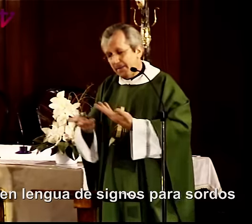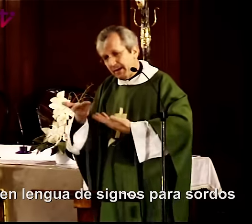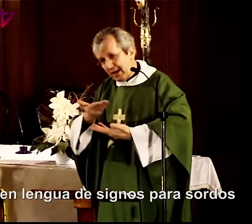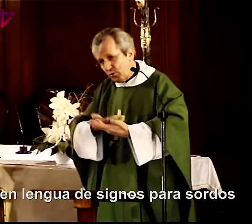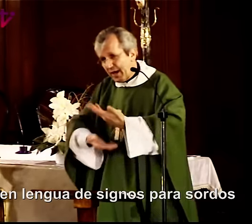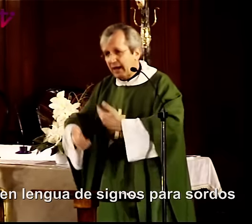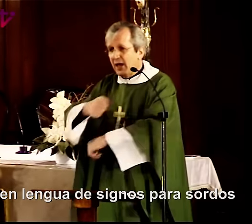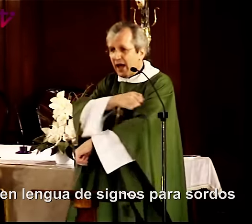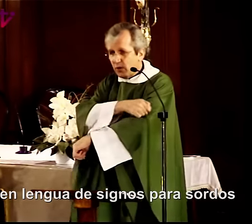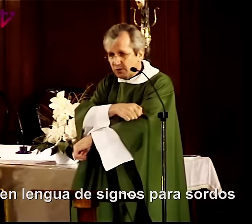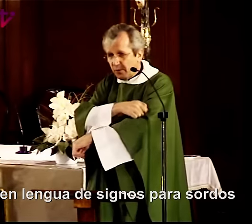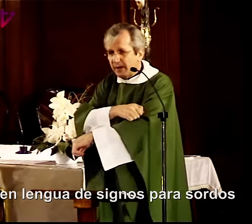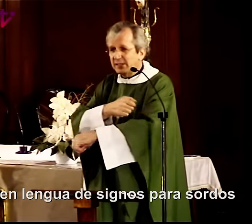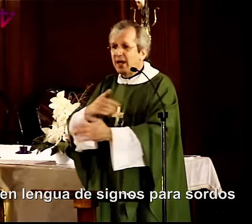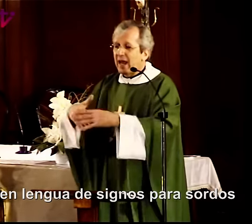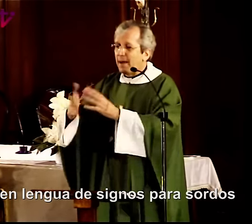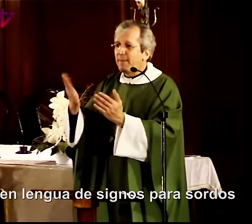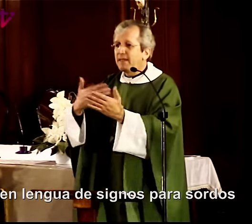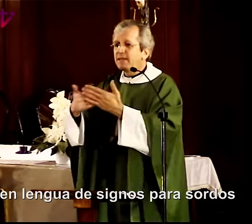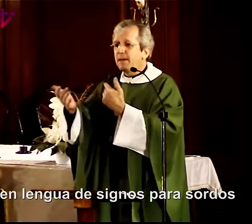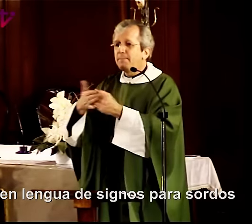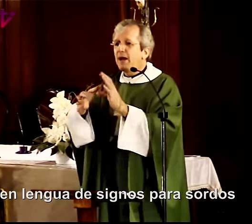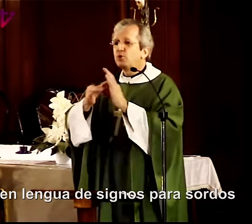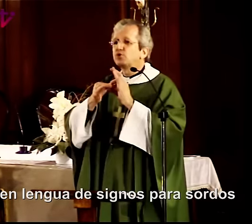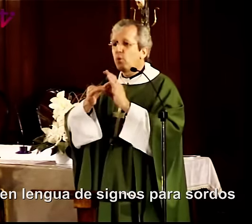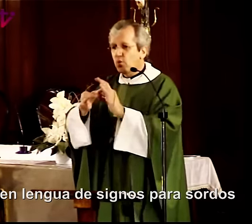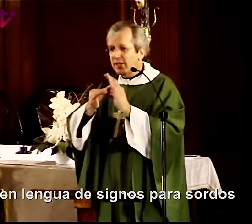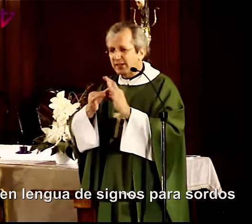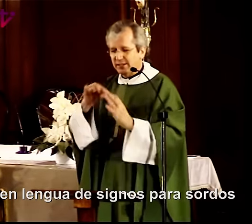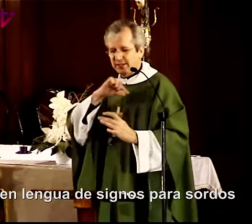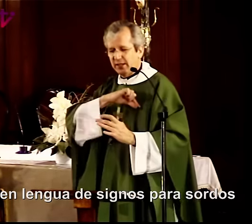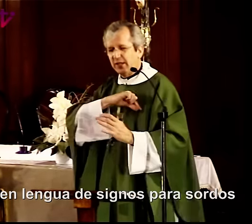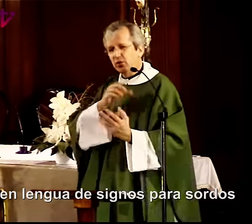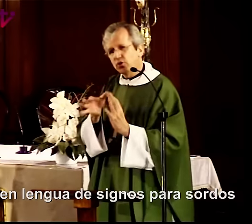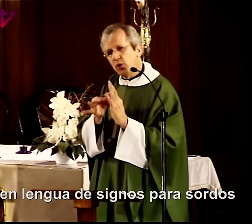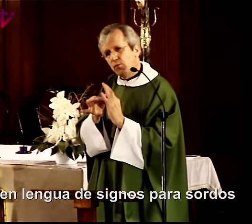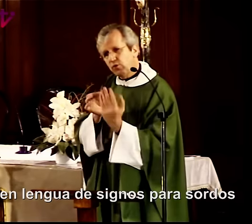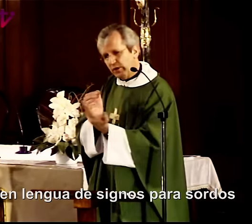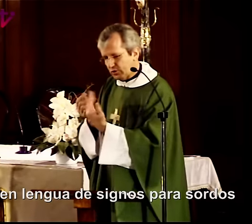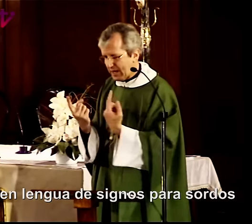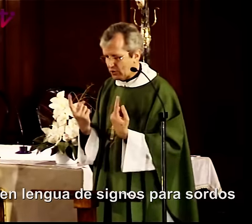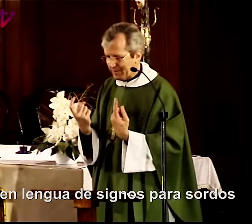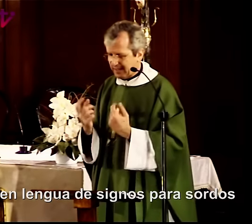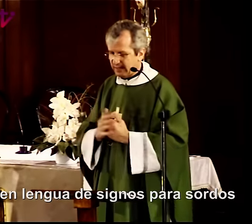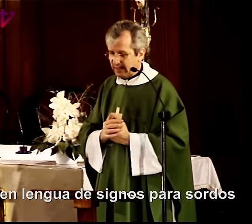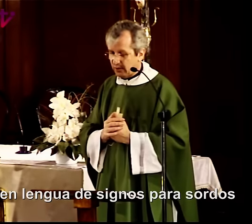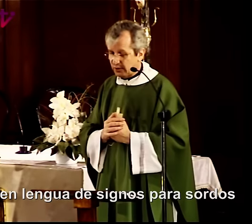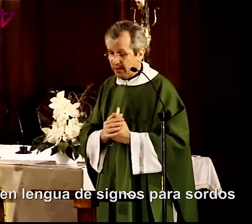para ayudar a los pobres, la campaña de manos unidas, sentirnos muy unidos a los más necesitados,